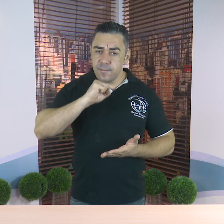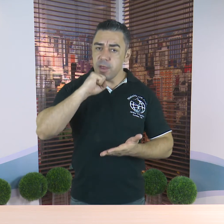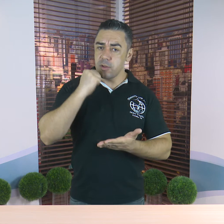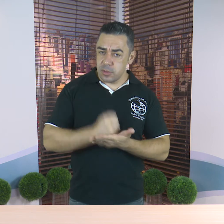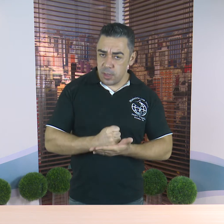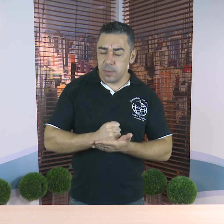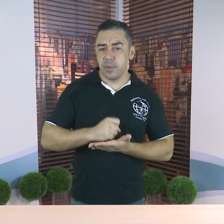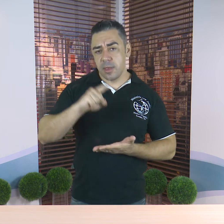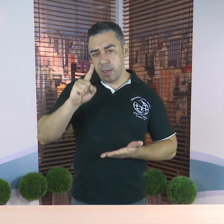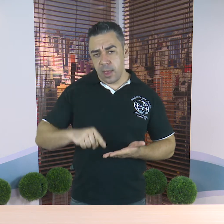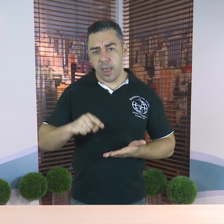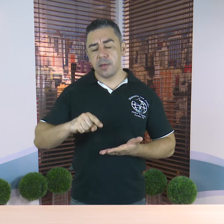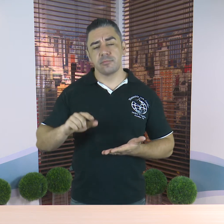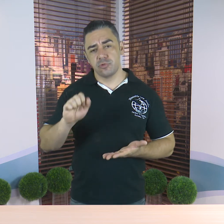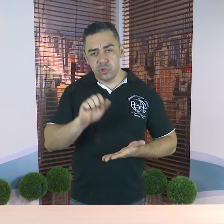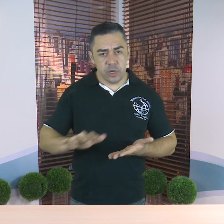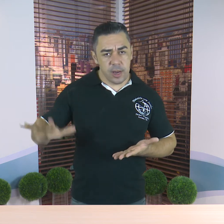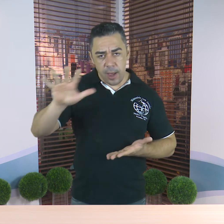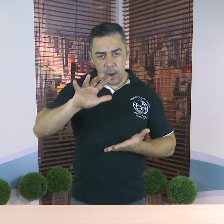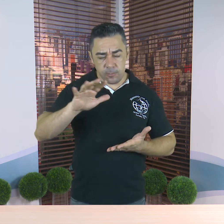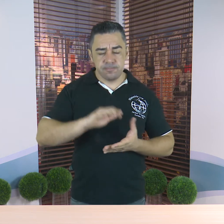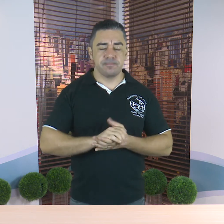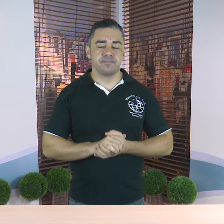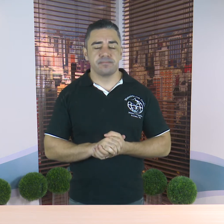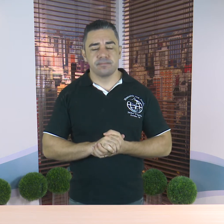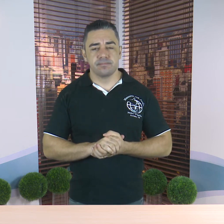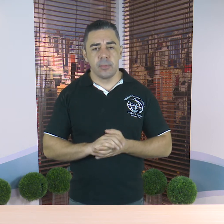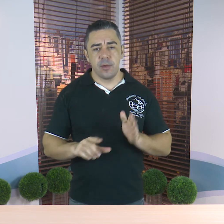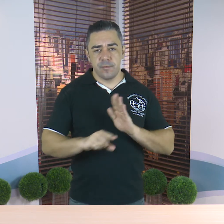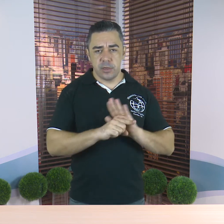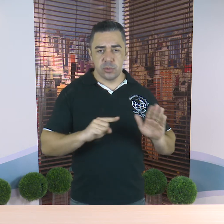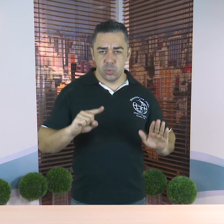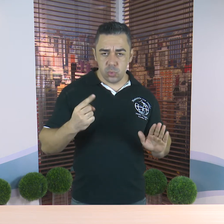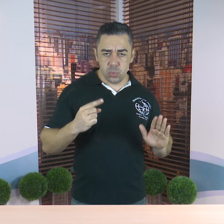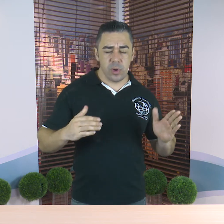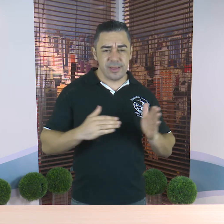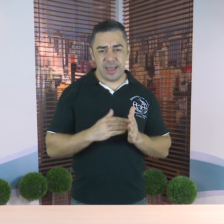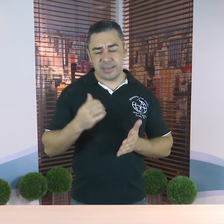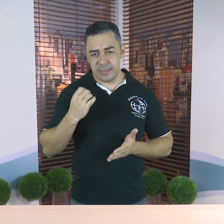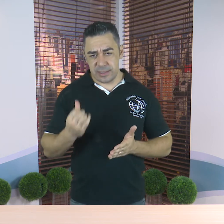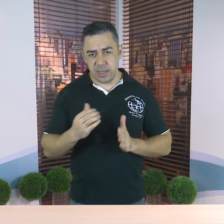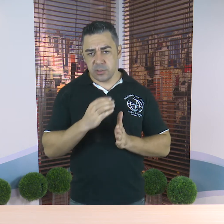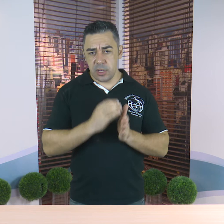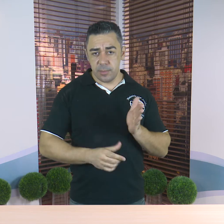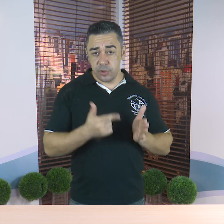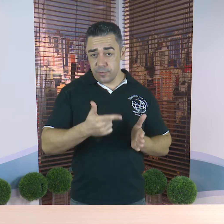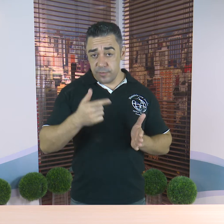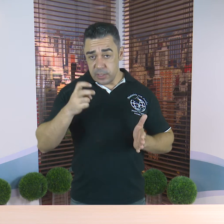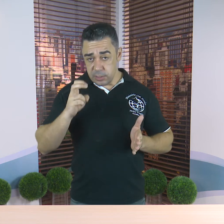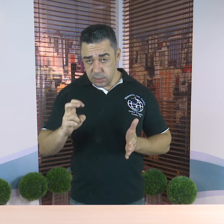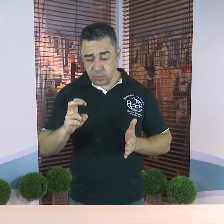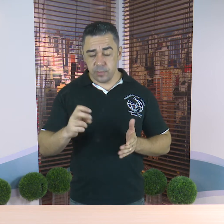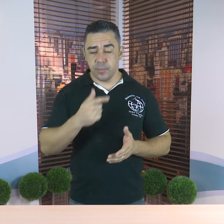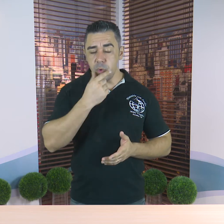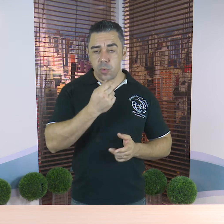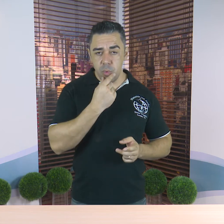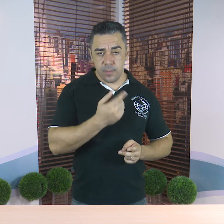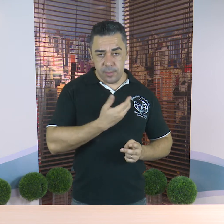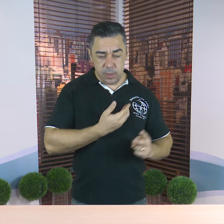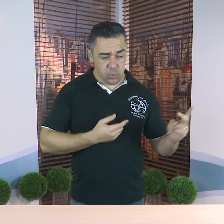caráter de universalidade. Nos versículos 1 a 6 do capítulo 25, Bildade agora vai em defesa